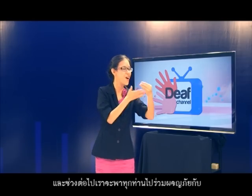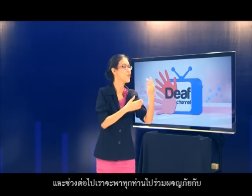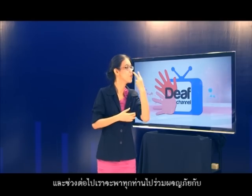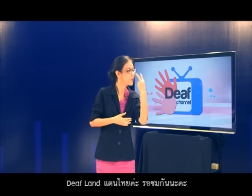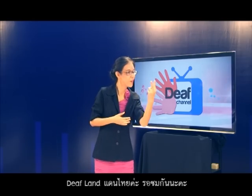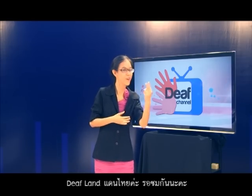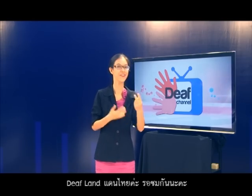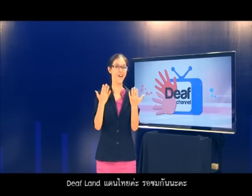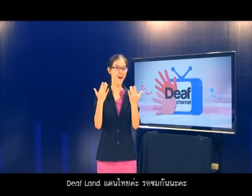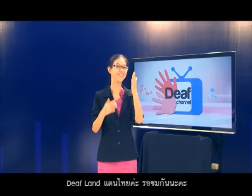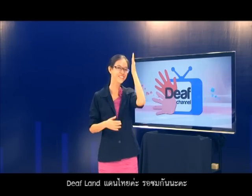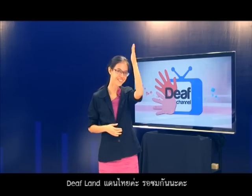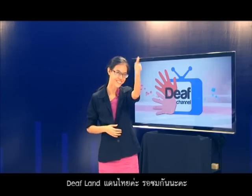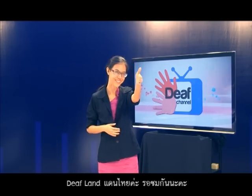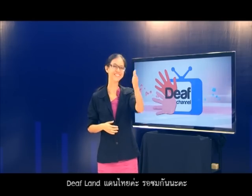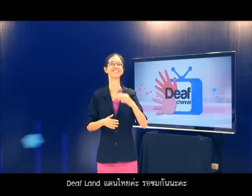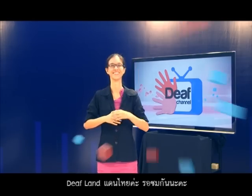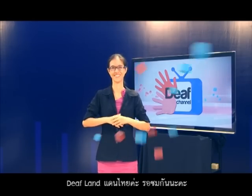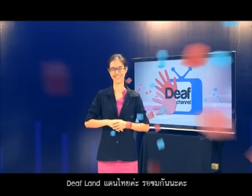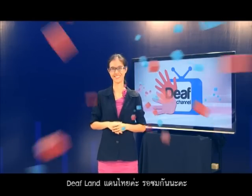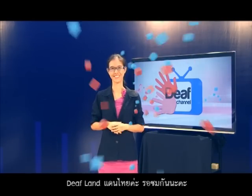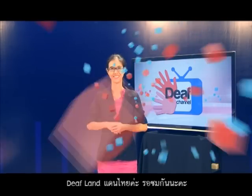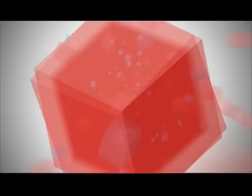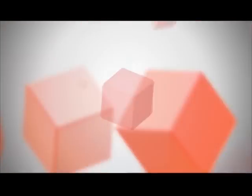ยกับเดฟแลนด์แดนไทยค่ะรอชมกันนะคะ